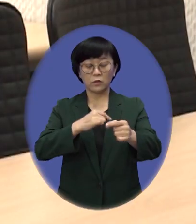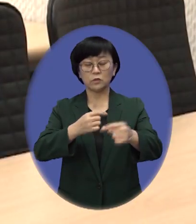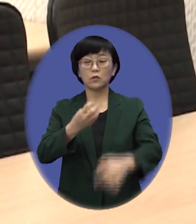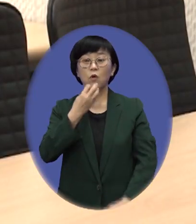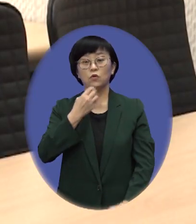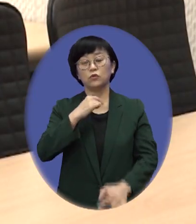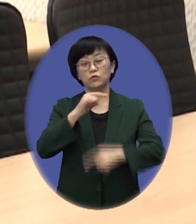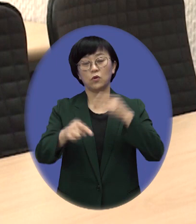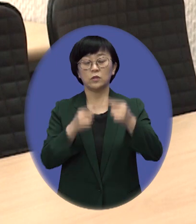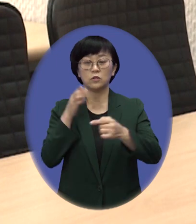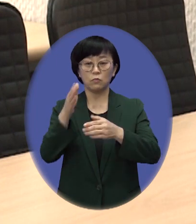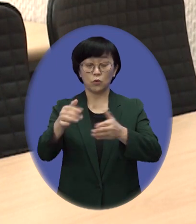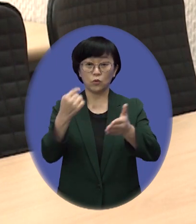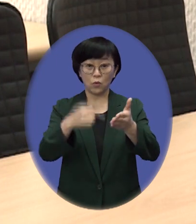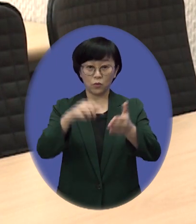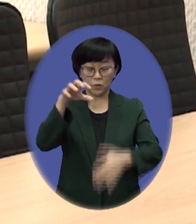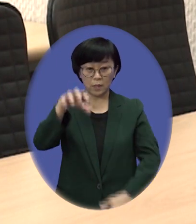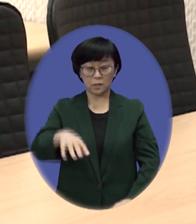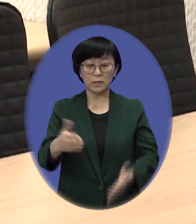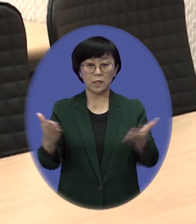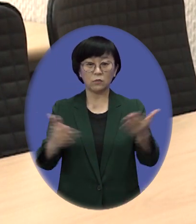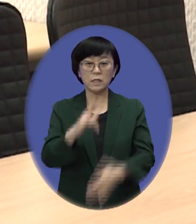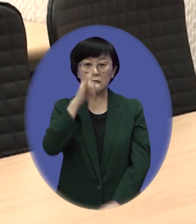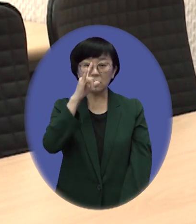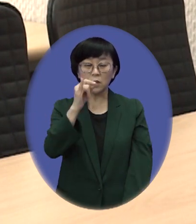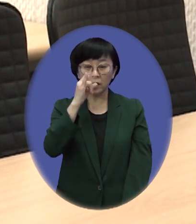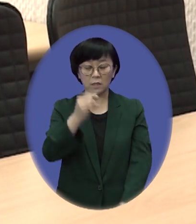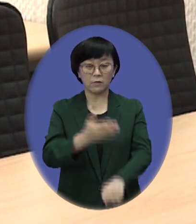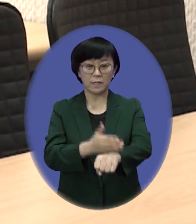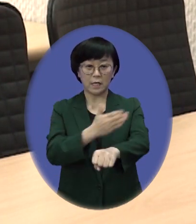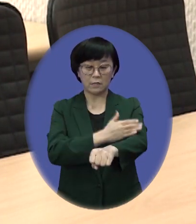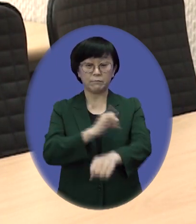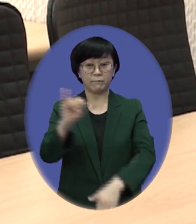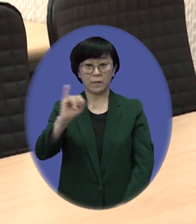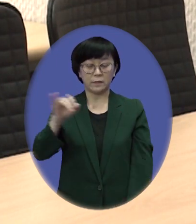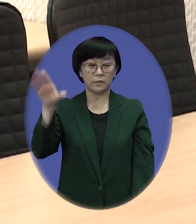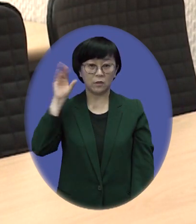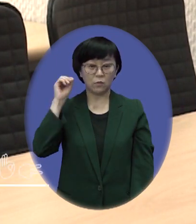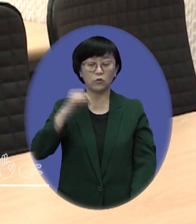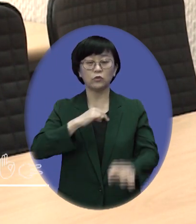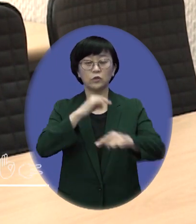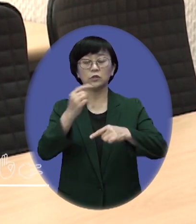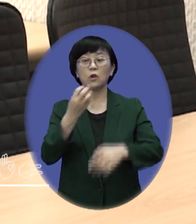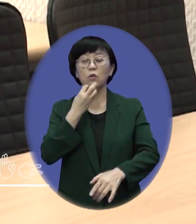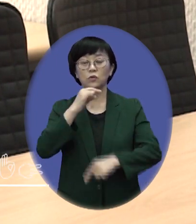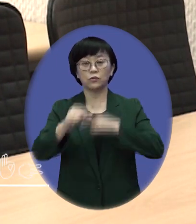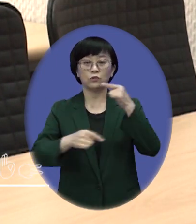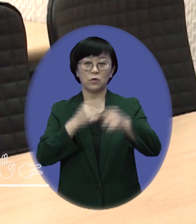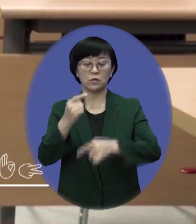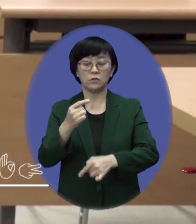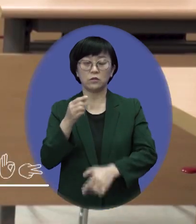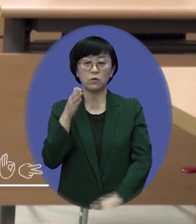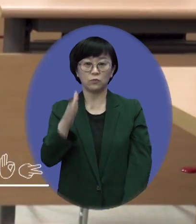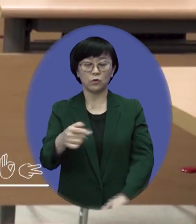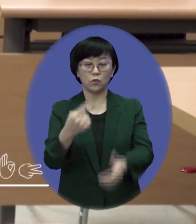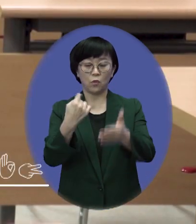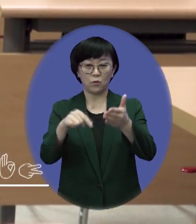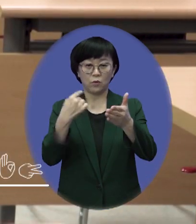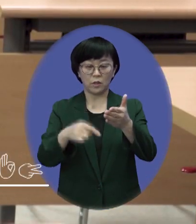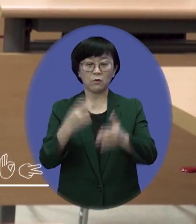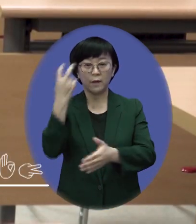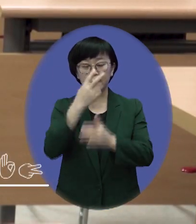이번엔 이은영 강사님과 같이 서울수어 전문교육원에서 근무하는 김선희 과장님의 얘기를 들어보기로 했습니다. 현재 서울수어